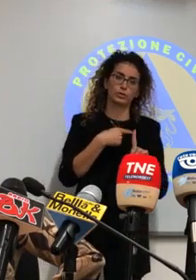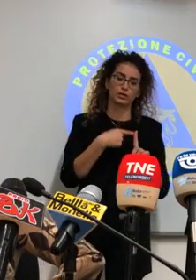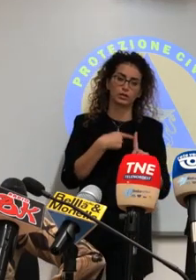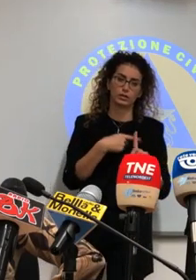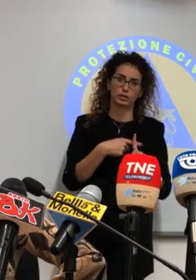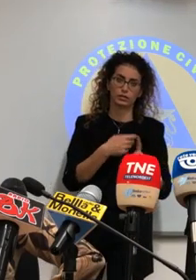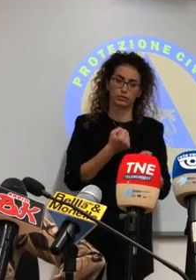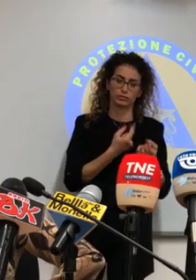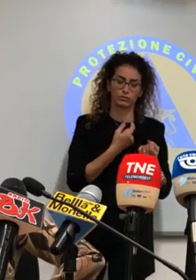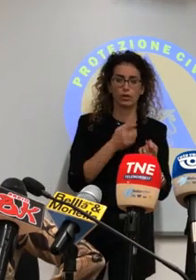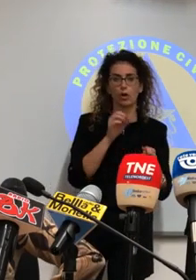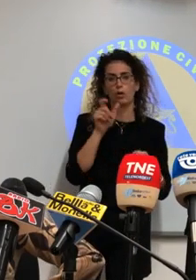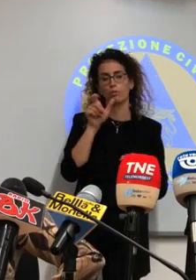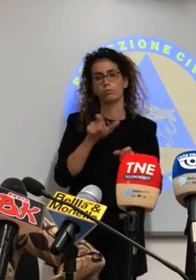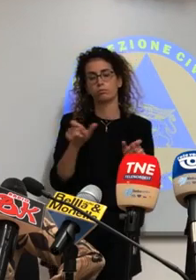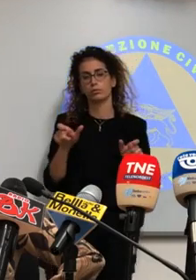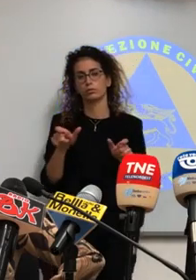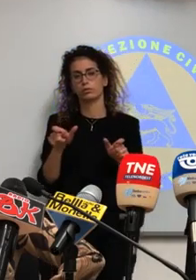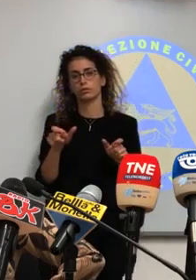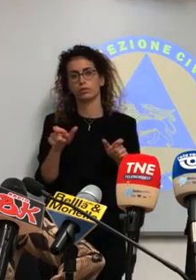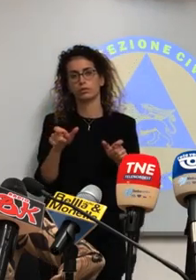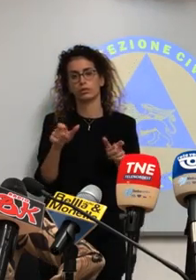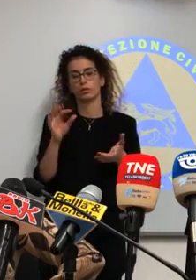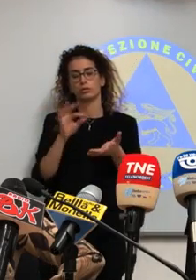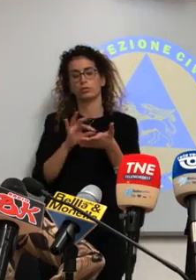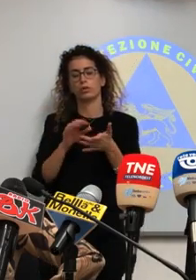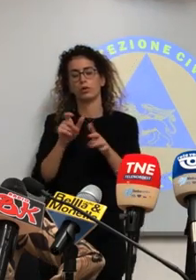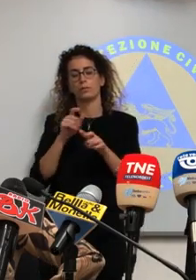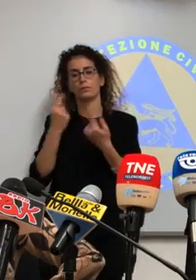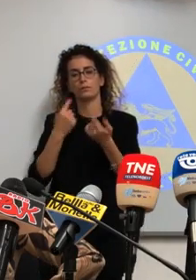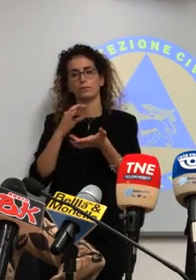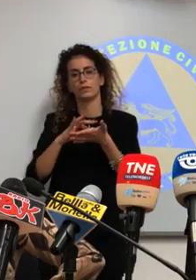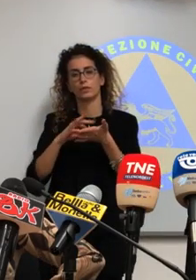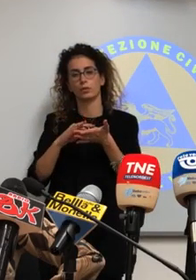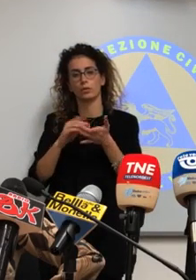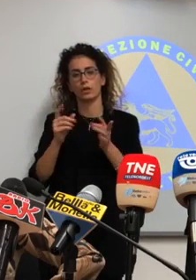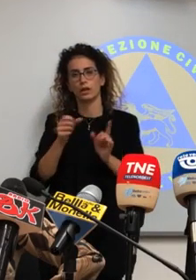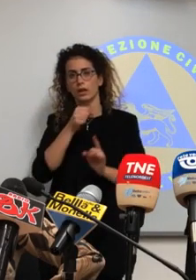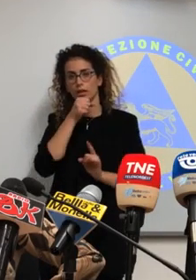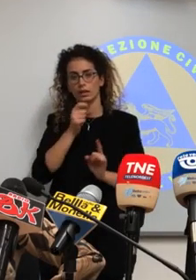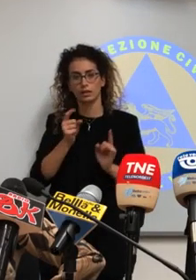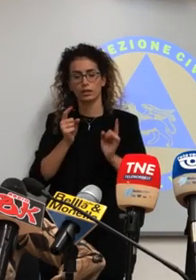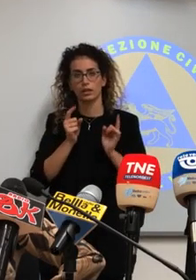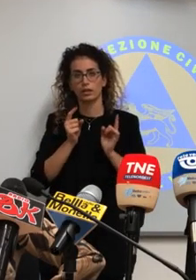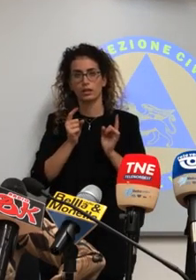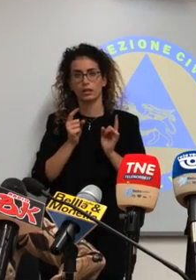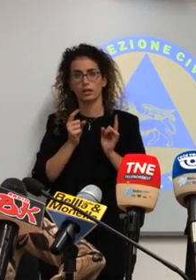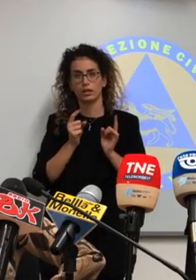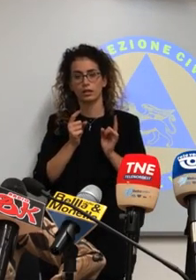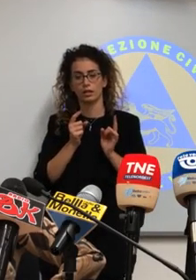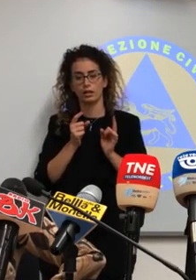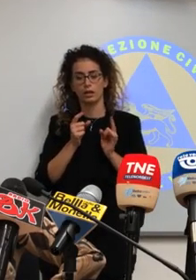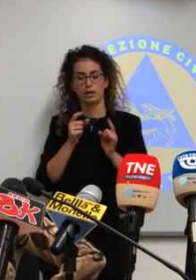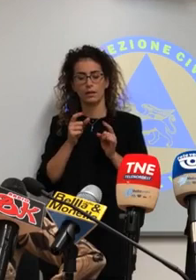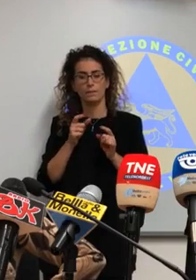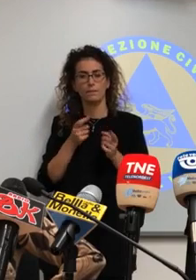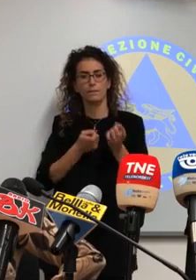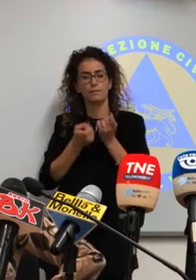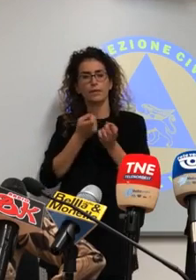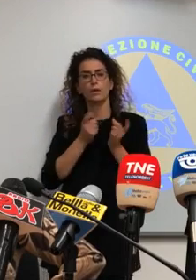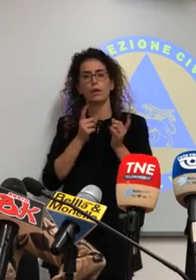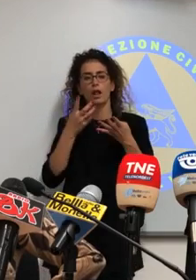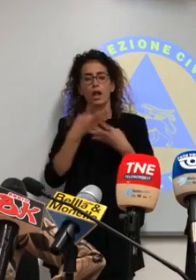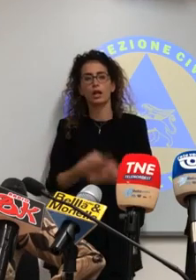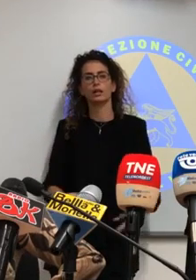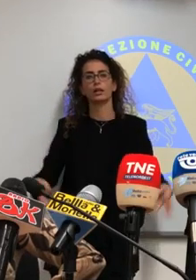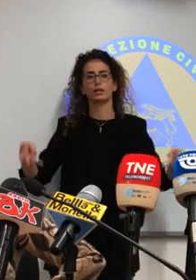perché è sintomatico, sia sul sistema delle scuole sentinella, è basato sull'esistenza di una rete che è costituito